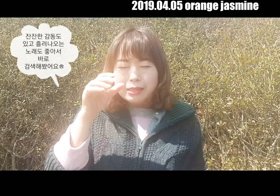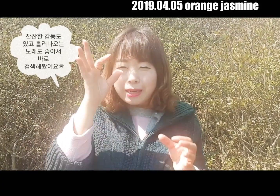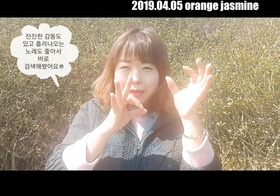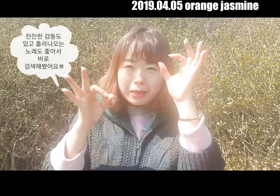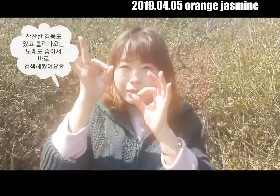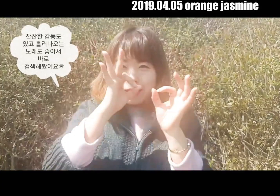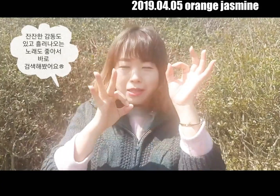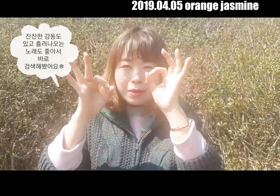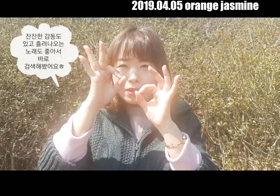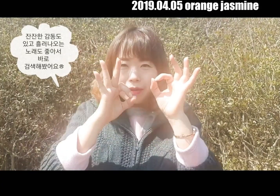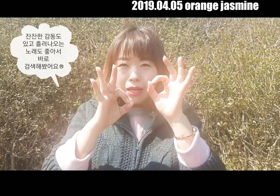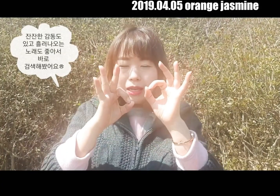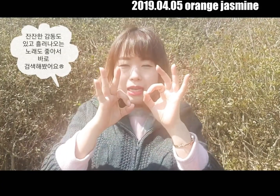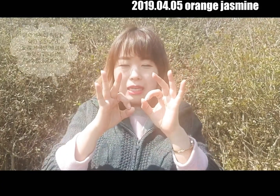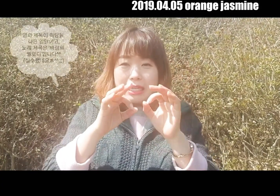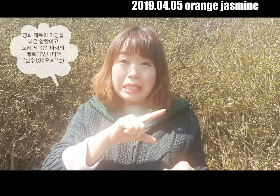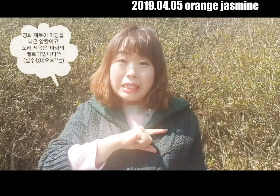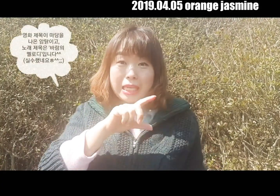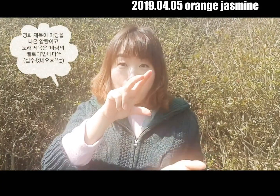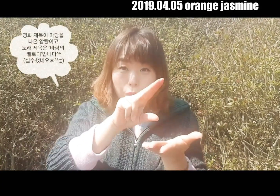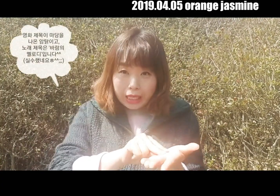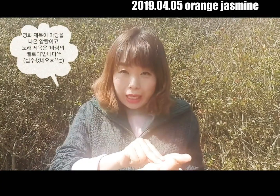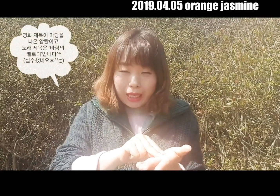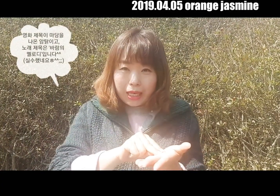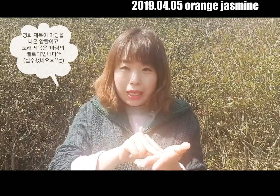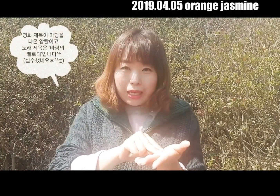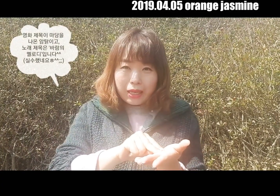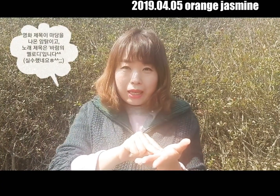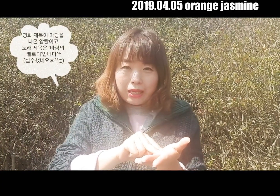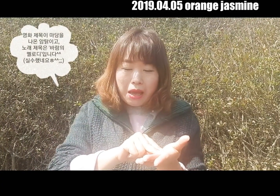막 찾아봤더니 제목이